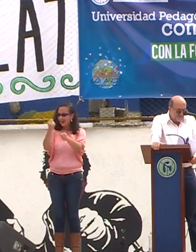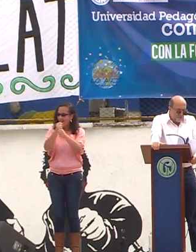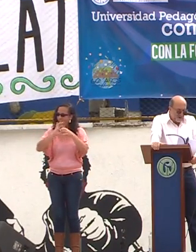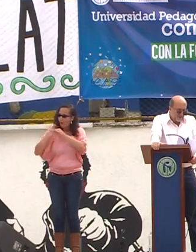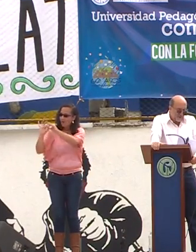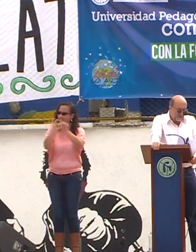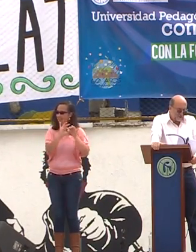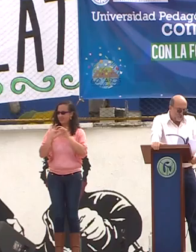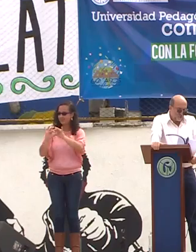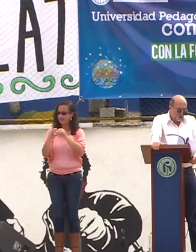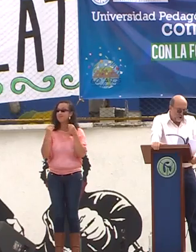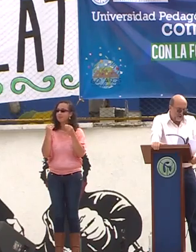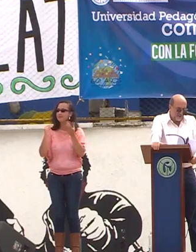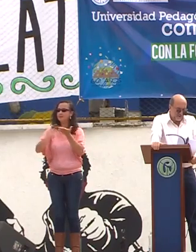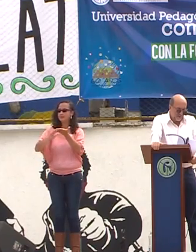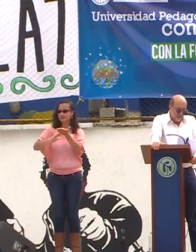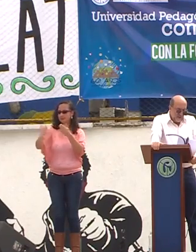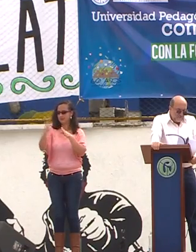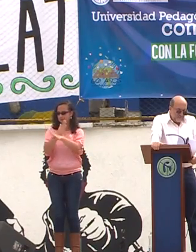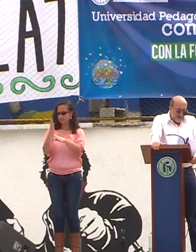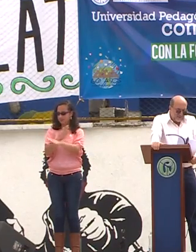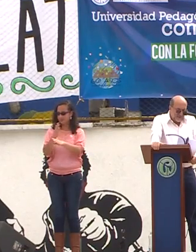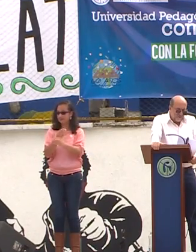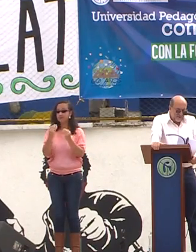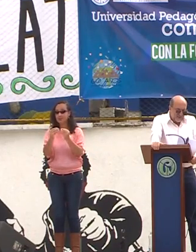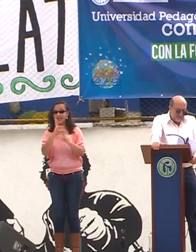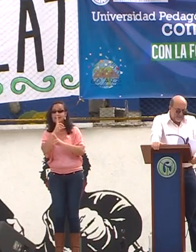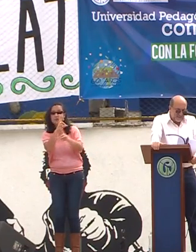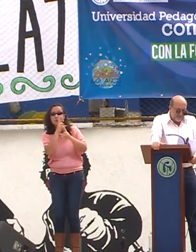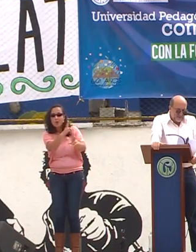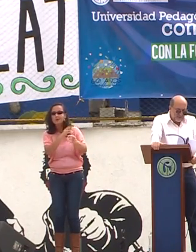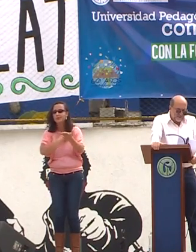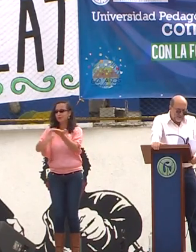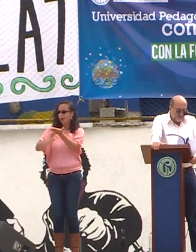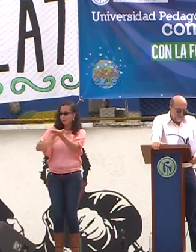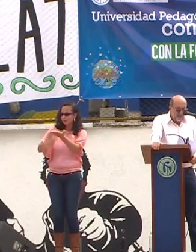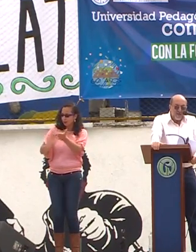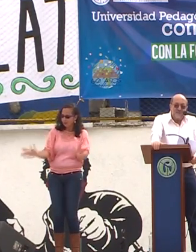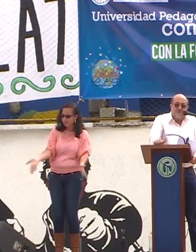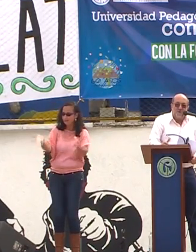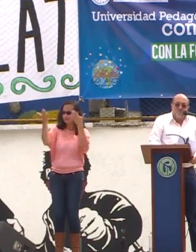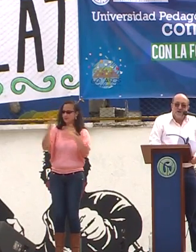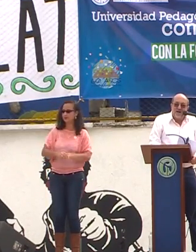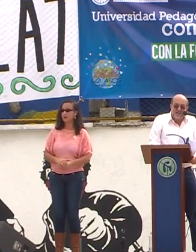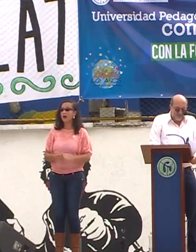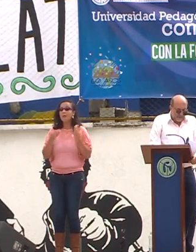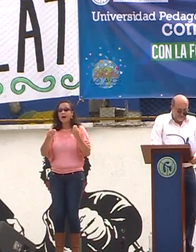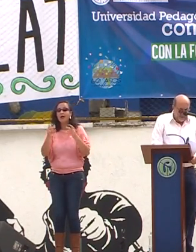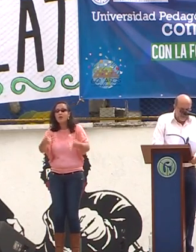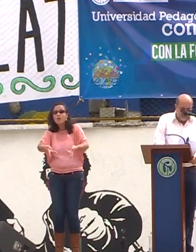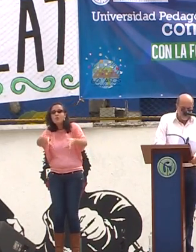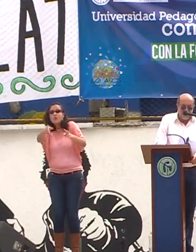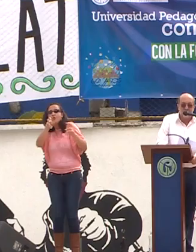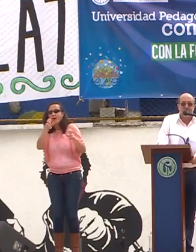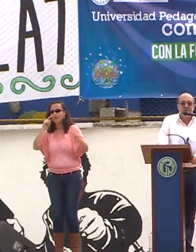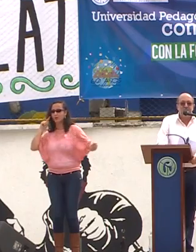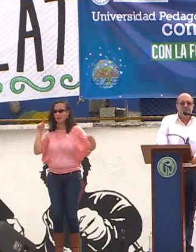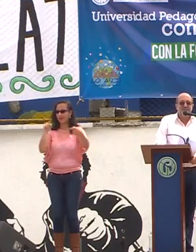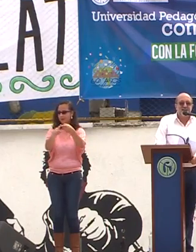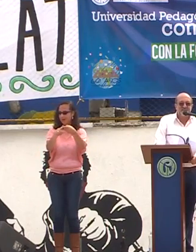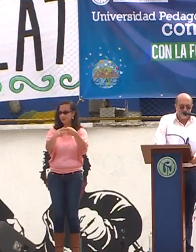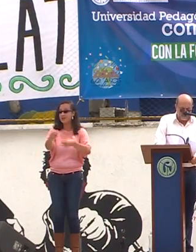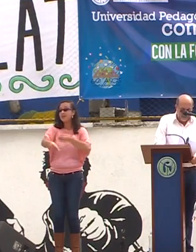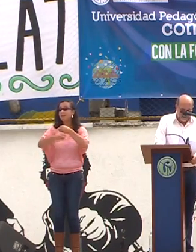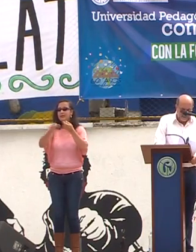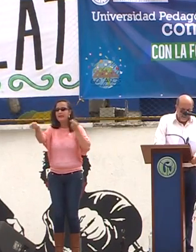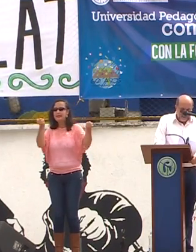agenciar respuestas y soluciones, para establecer directrices y formular estrategias que nos